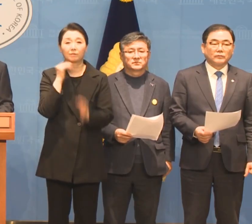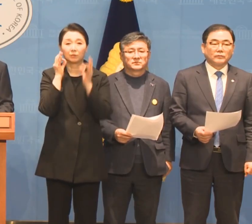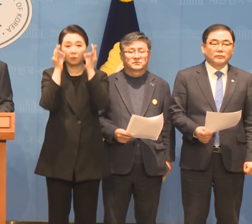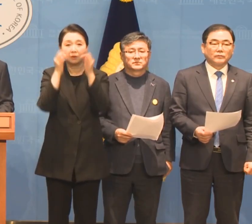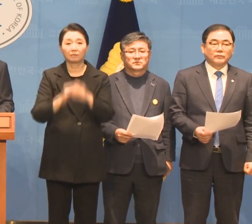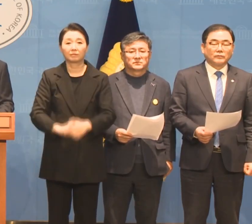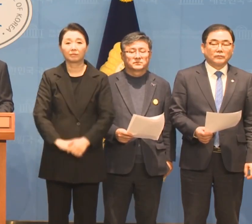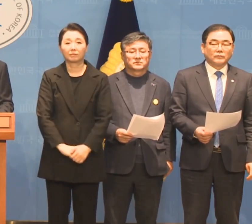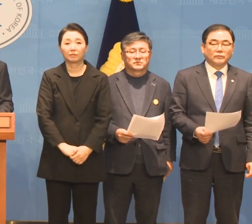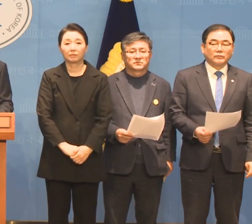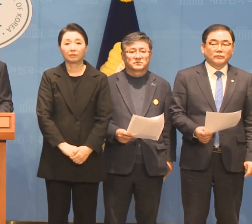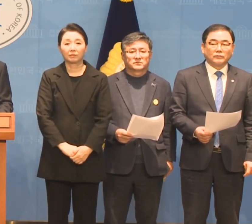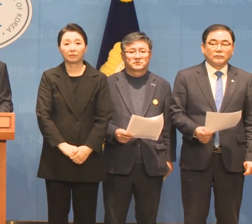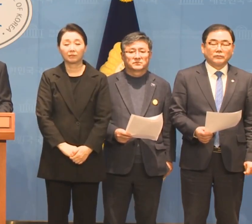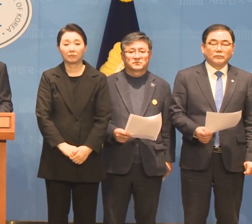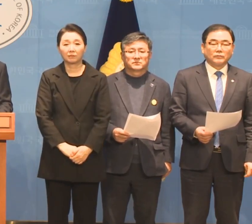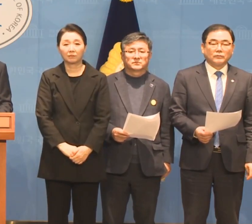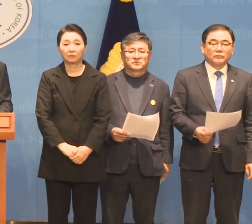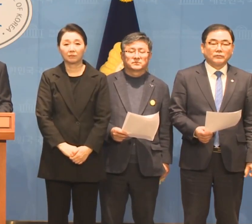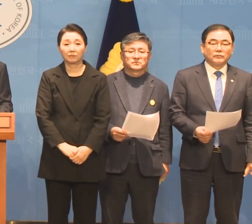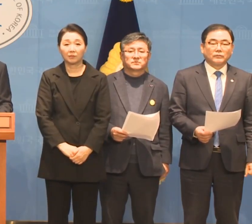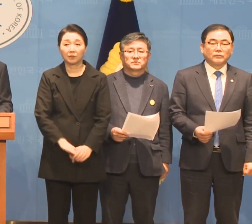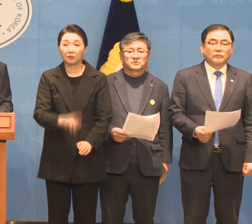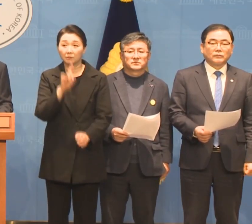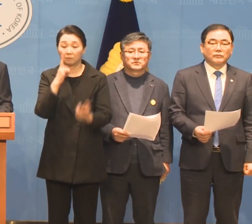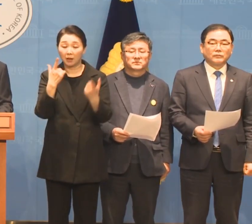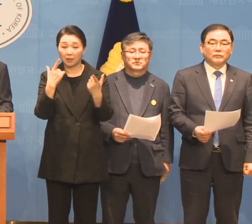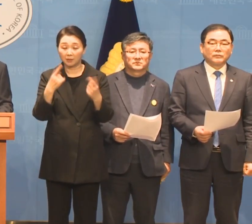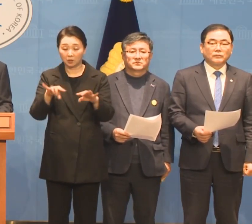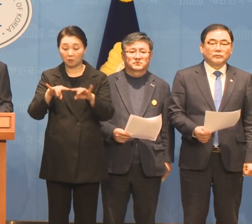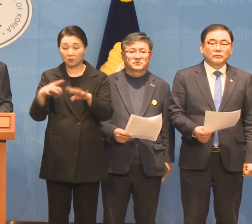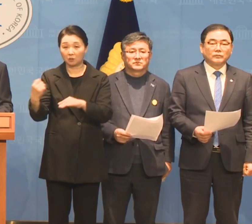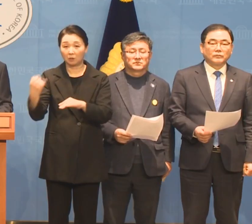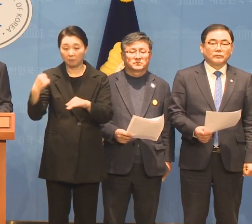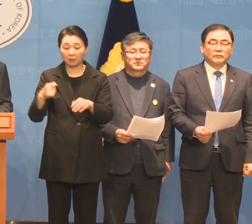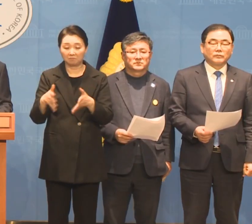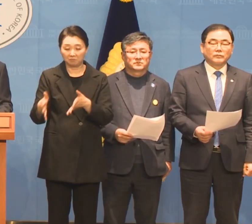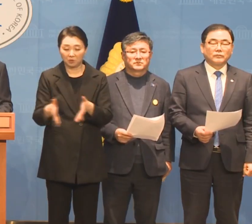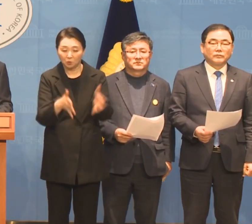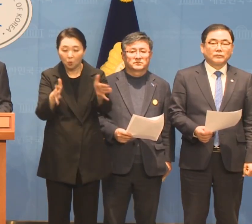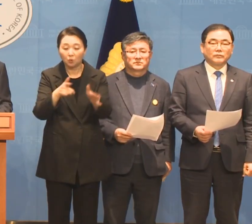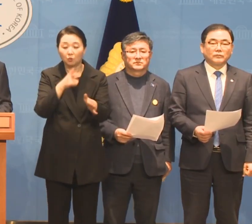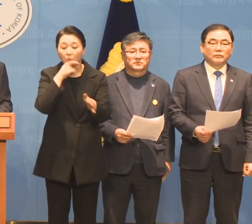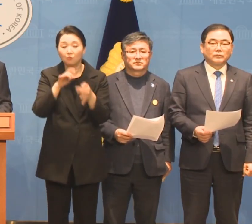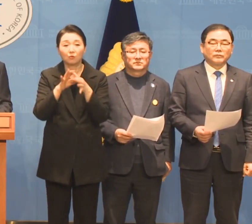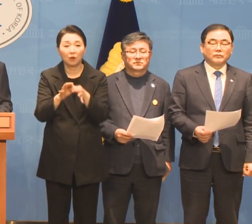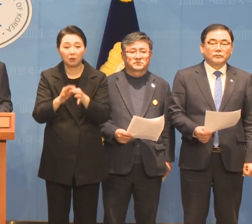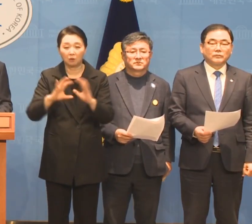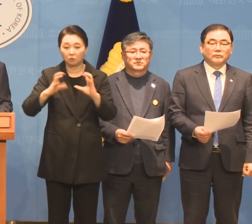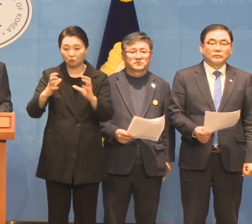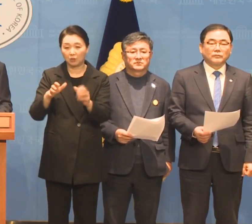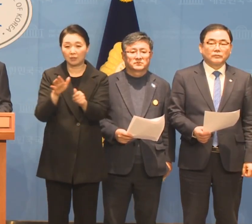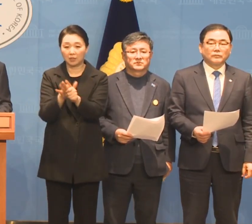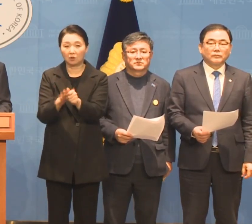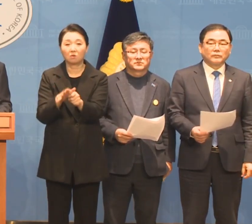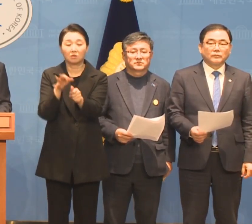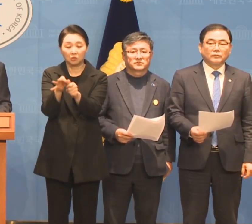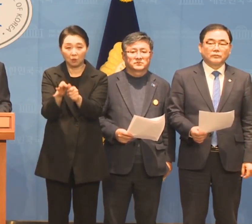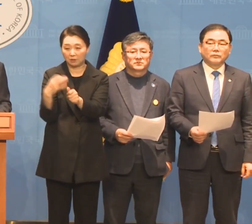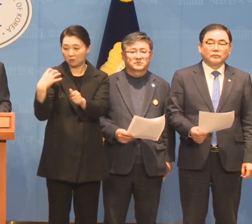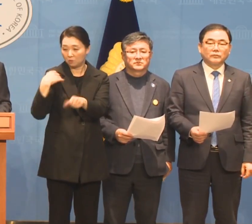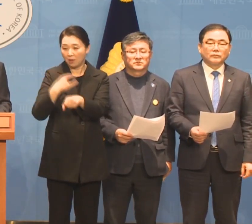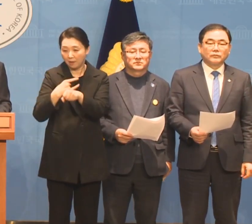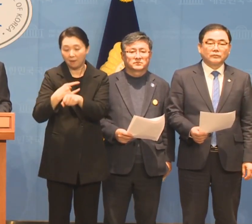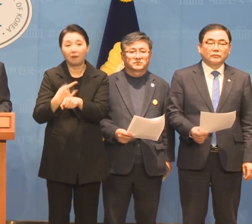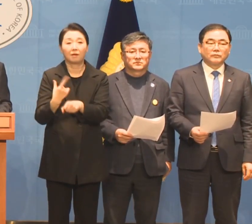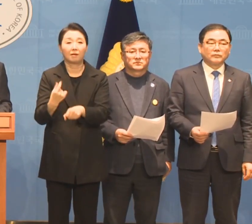있는데, 방금 말씀드렸던 전력망, 용수, 도로 등 국가의 재정 지원을 의무화하는 조항에 대해서는,